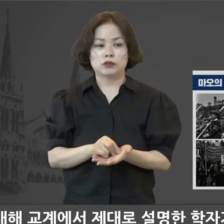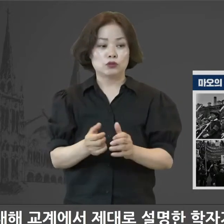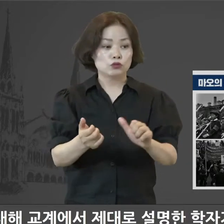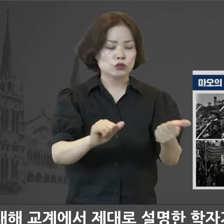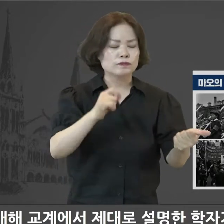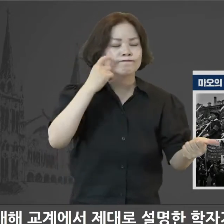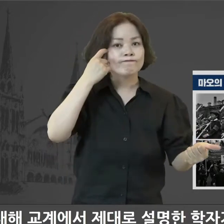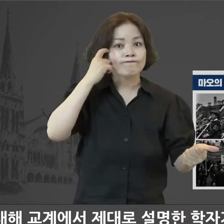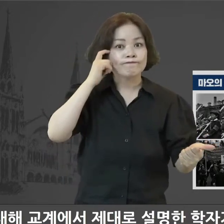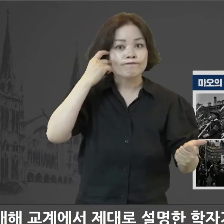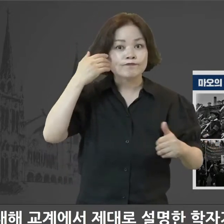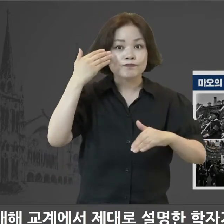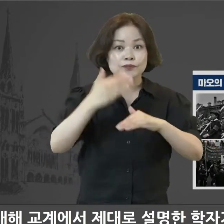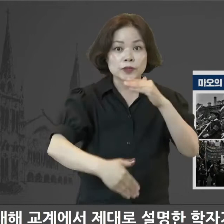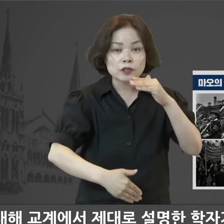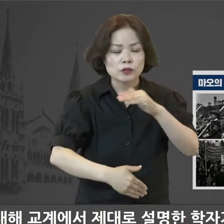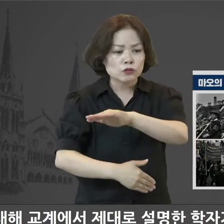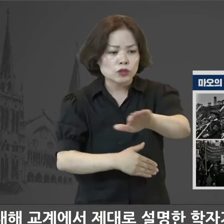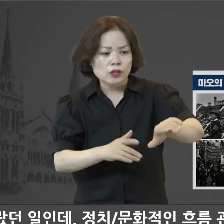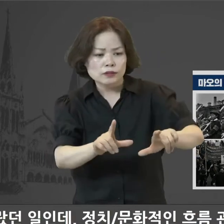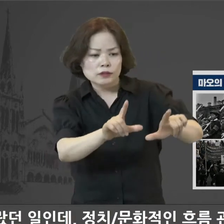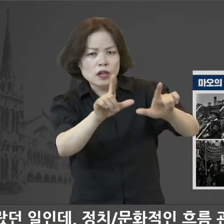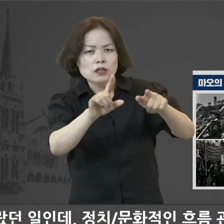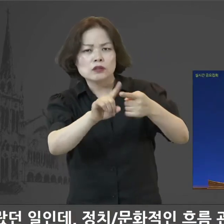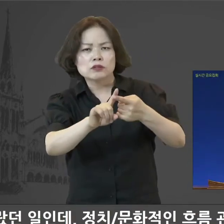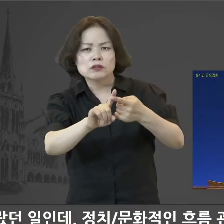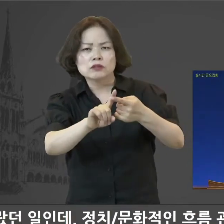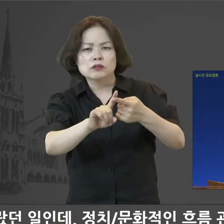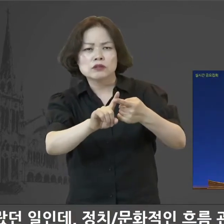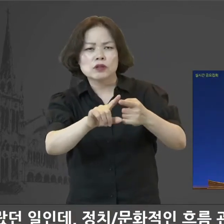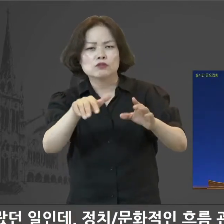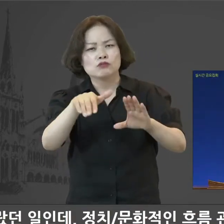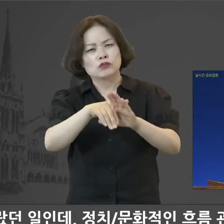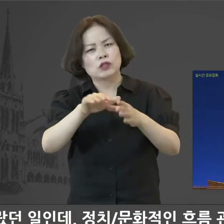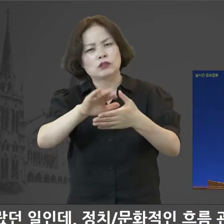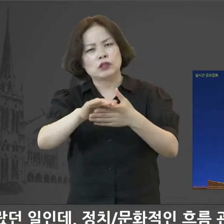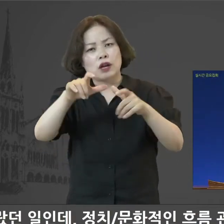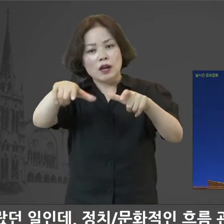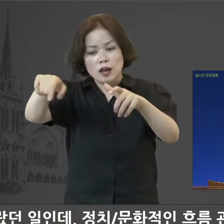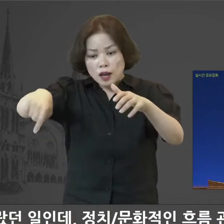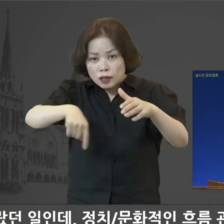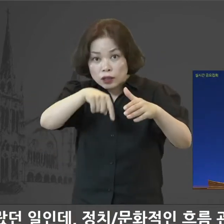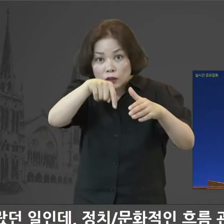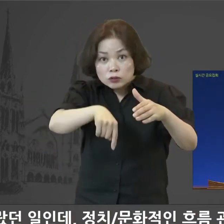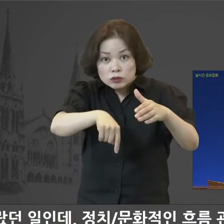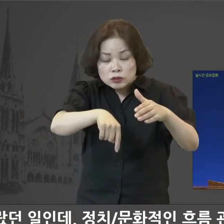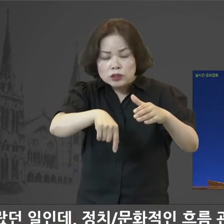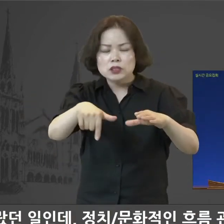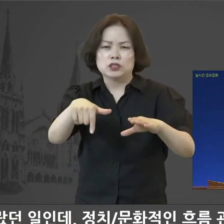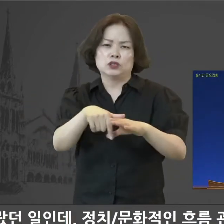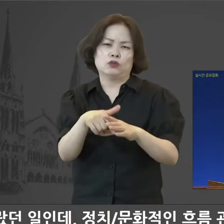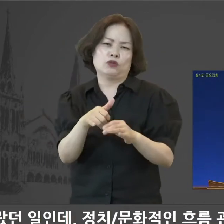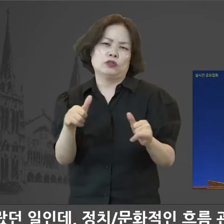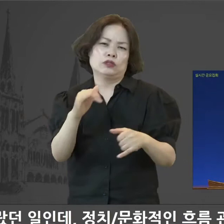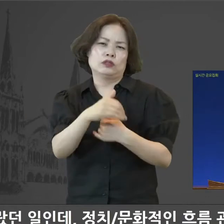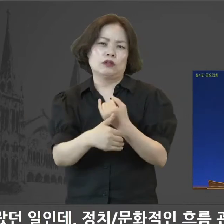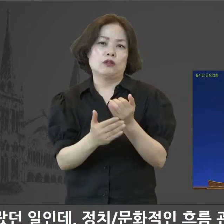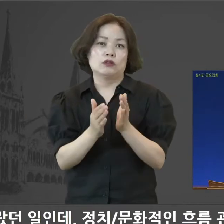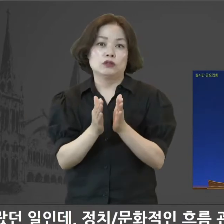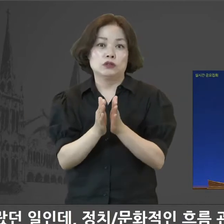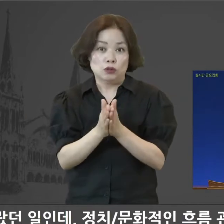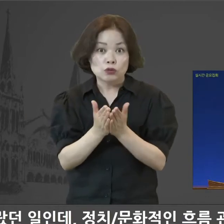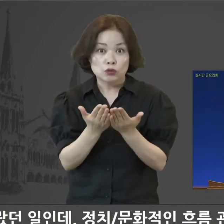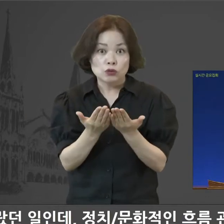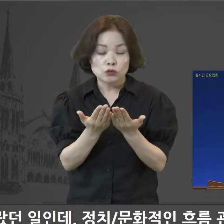죽음을 인식하는 방식, 우리가 어떻게 살 것이냐 하는 모든 그 문화적 영역에서의 것들이 기독교인이라면 성경적이어야 된다. 이게